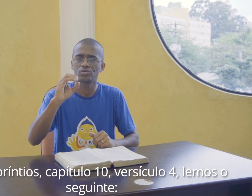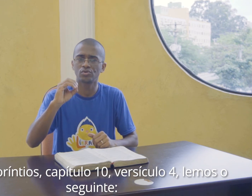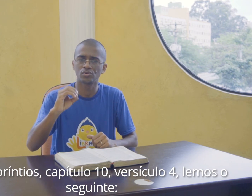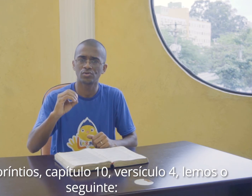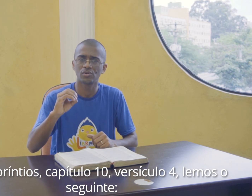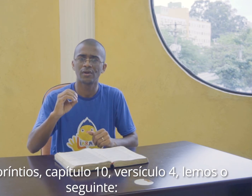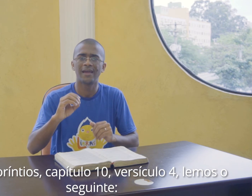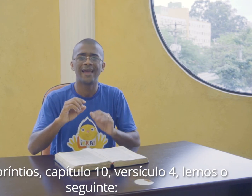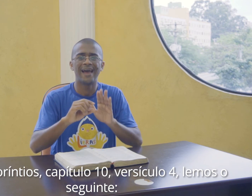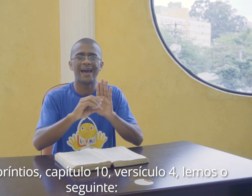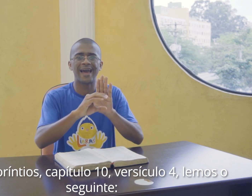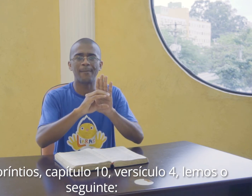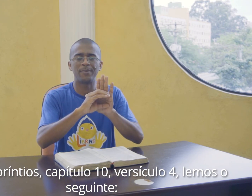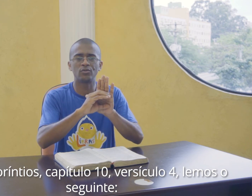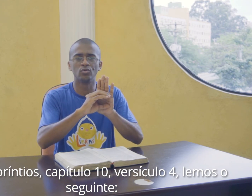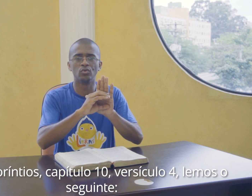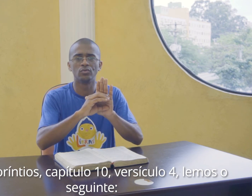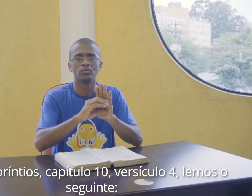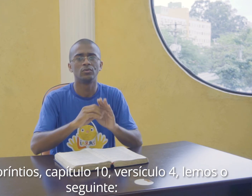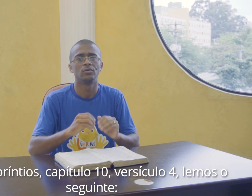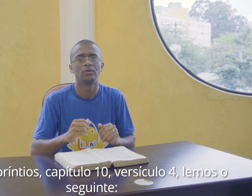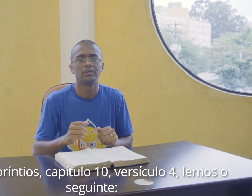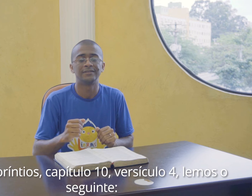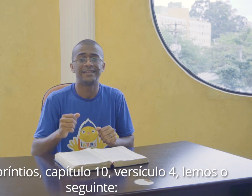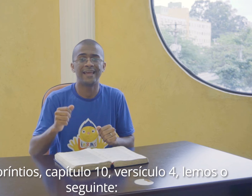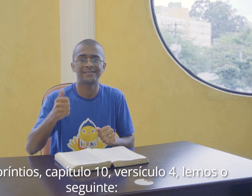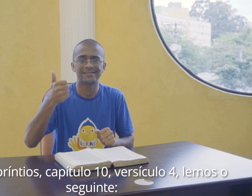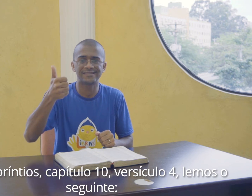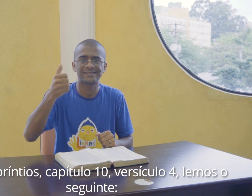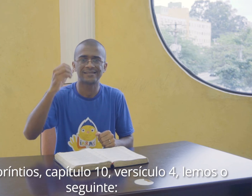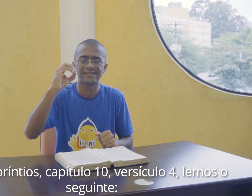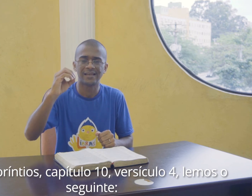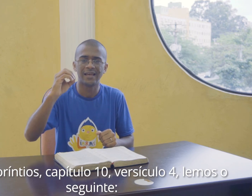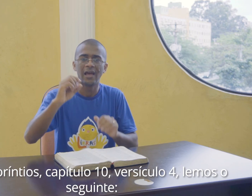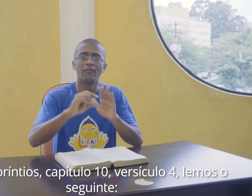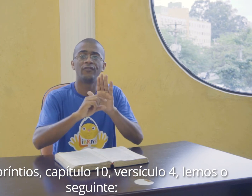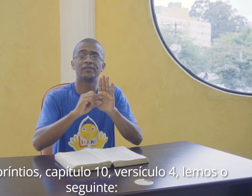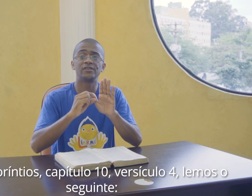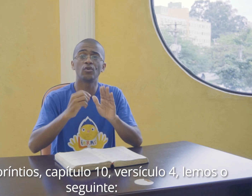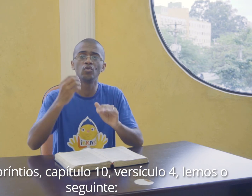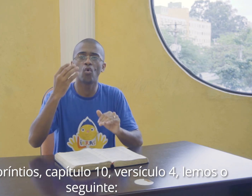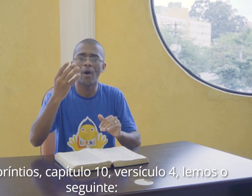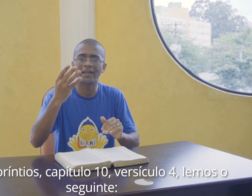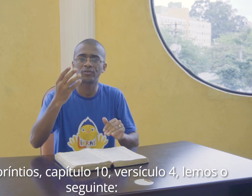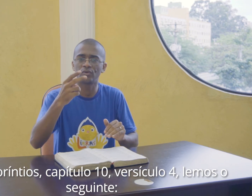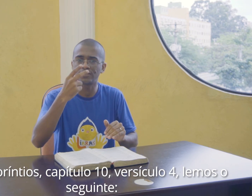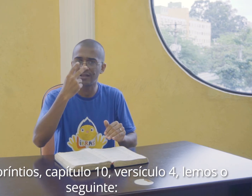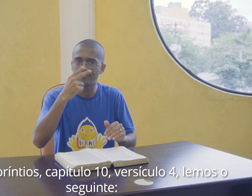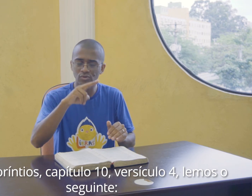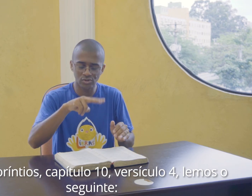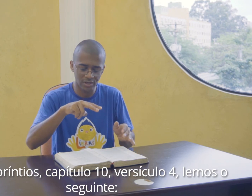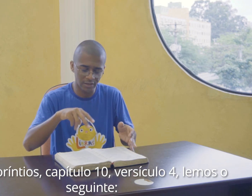Coríntios, capítulo 10, versículo 4, nós lemos o